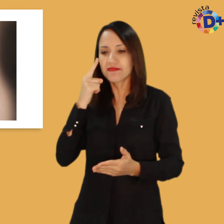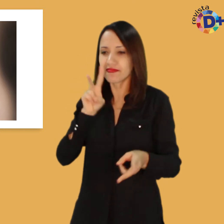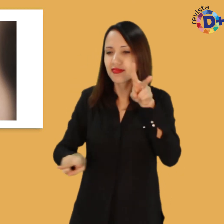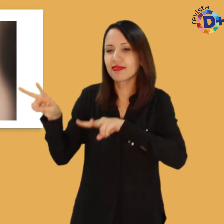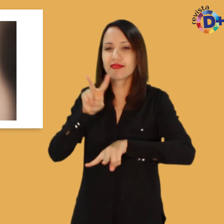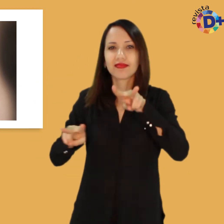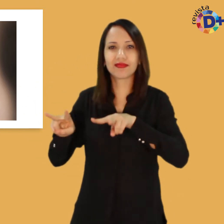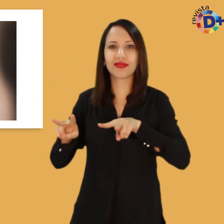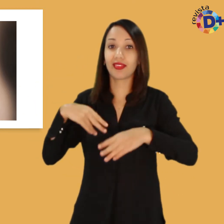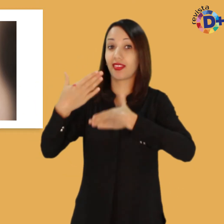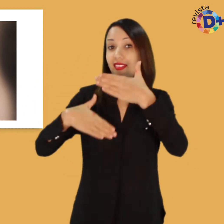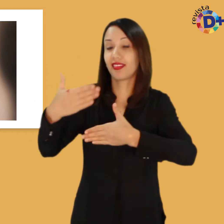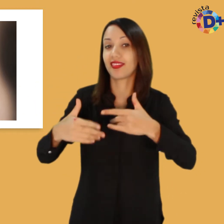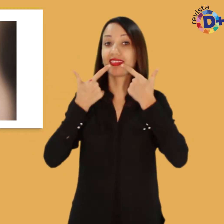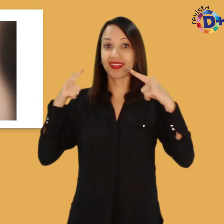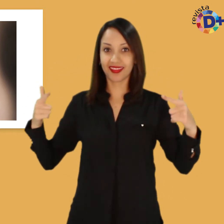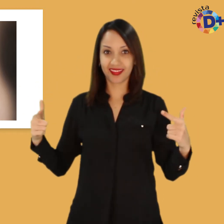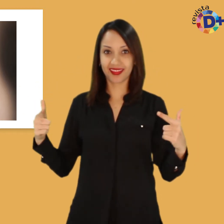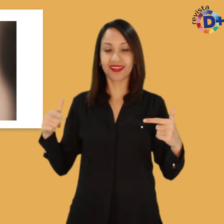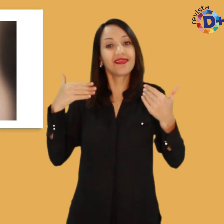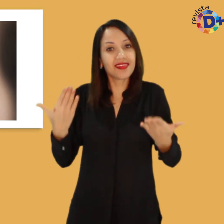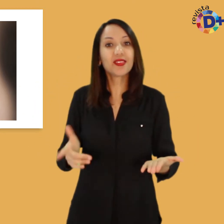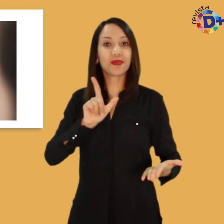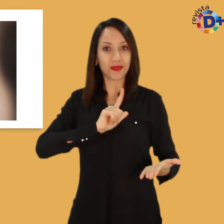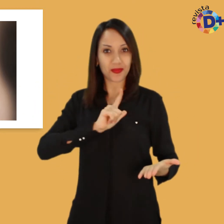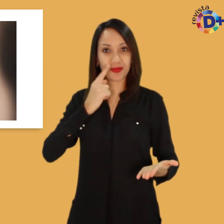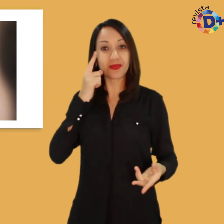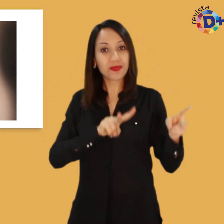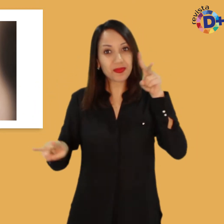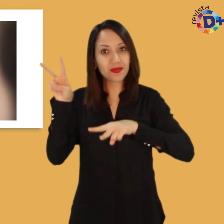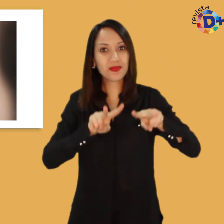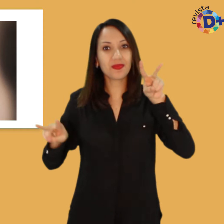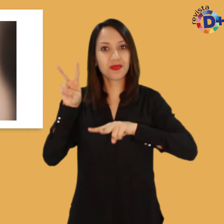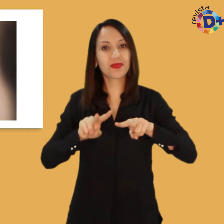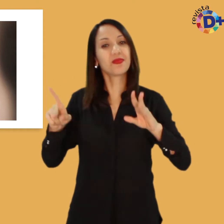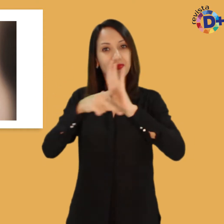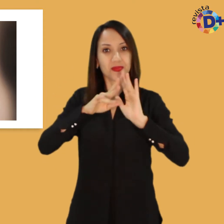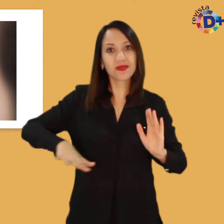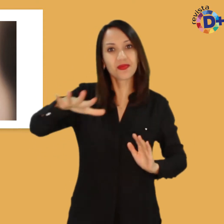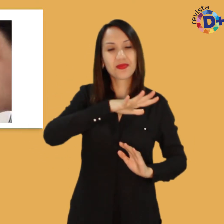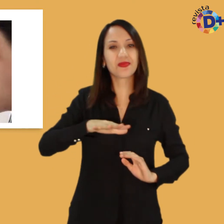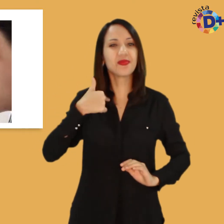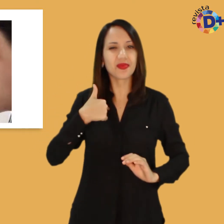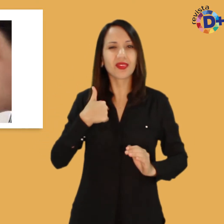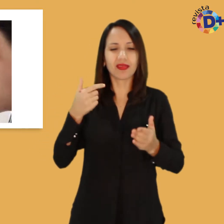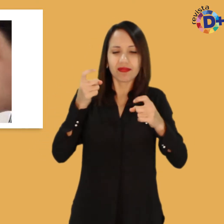desenvolvimento de linguagem. Isso porque, na visão médico-organicista, é imprescindível conhecer